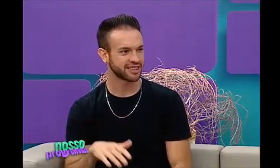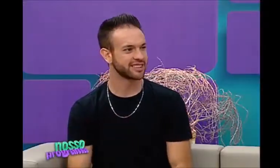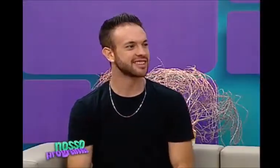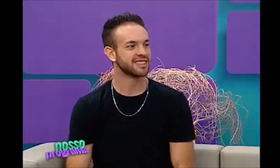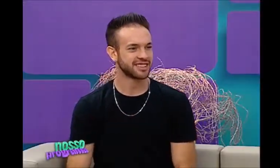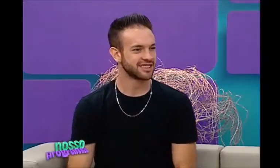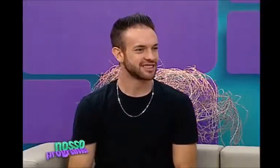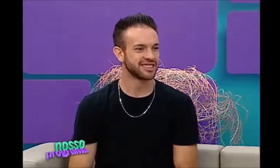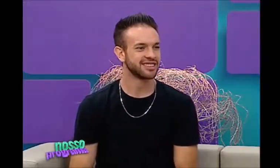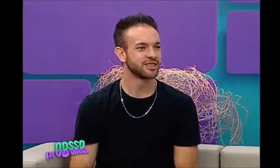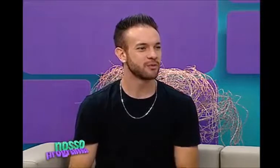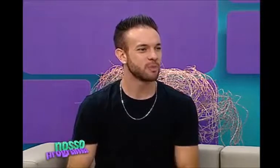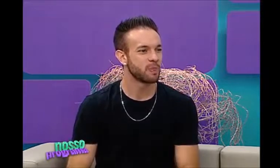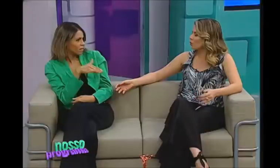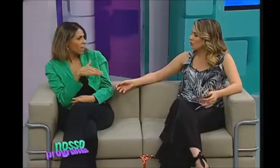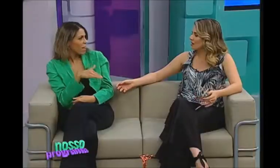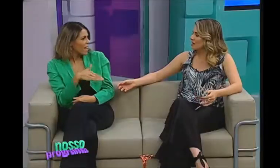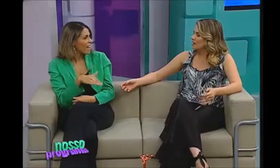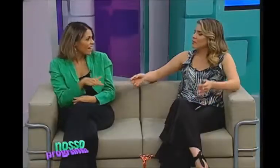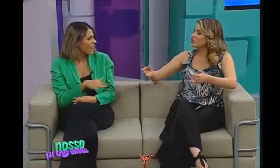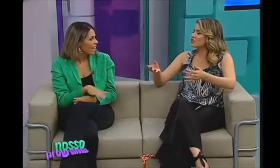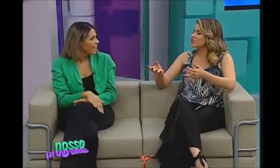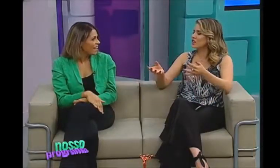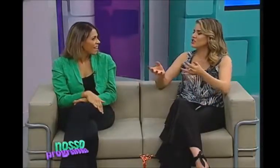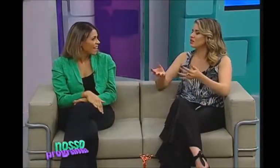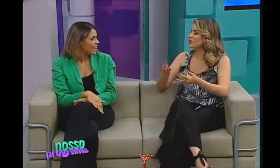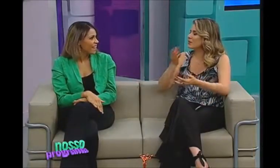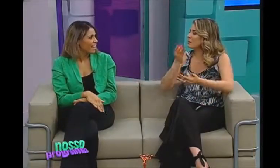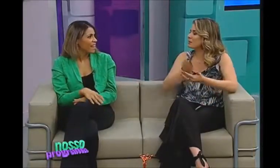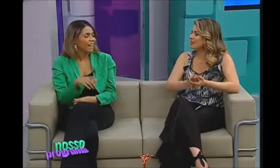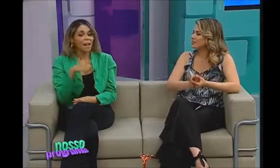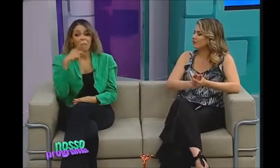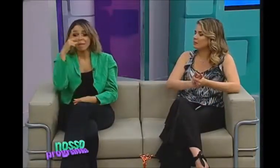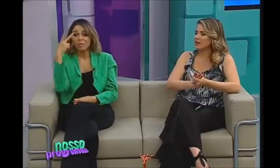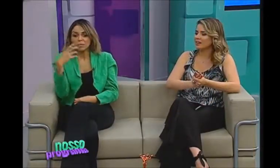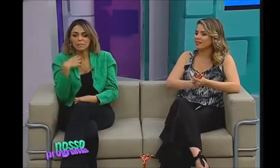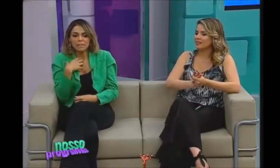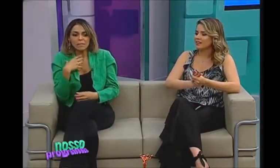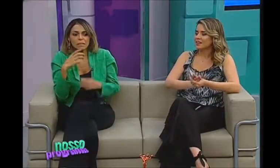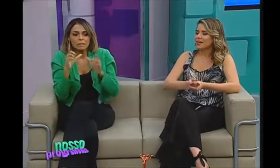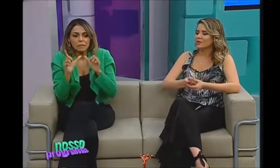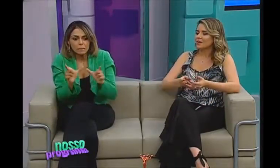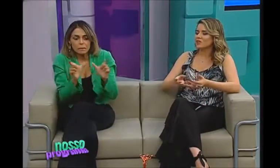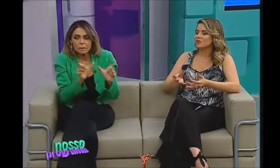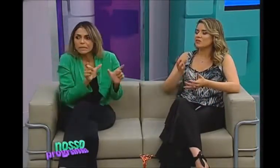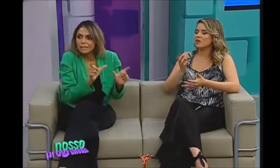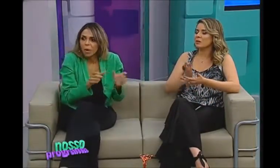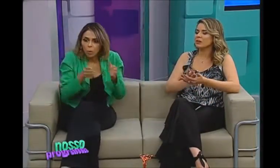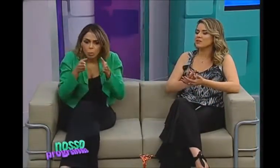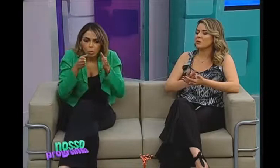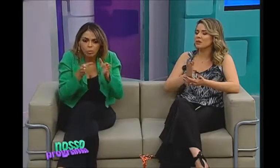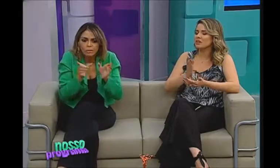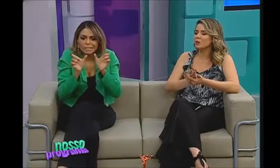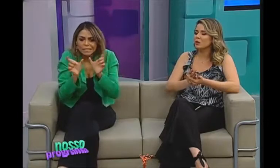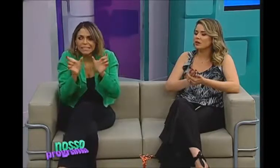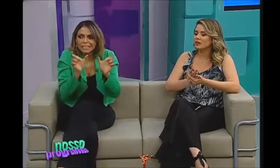Suave. Tô Ah, suave. Tem de tudo, né? É. Tem muita gente que acha que vai ficar preso, né, Mari? Né, Helder, acha que vai ficar preso a uma língua